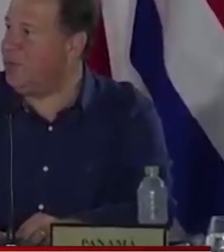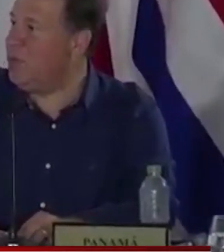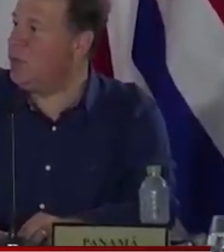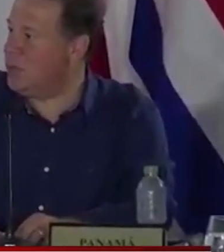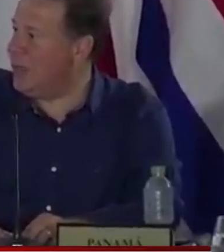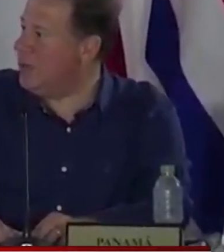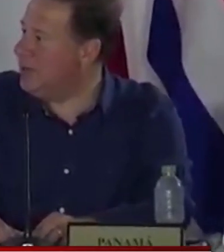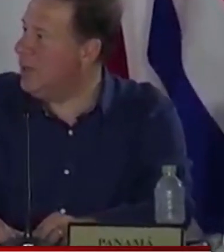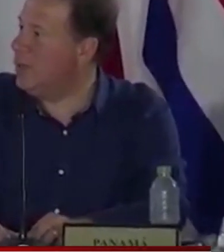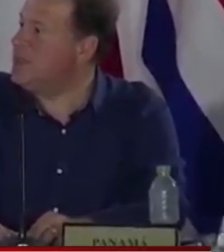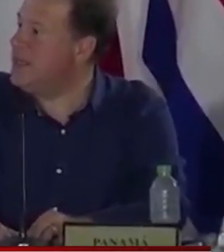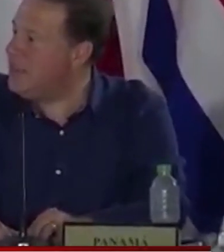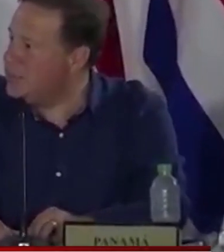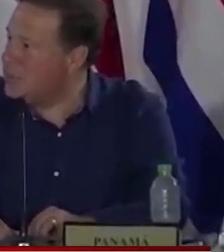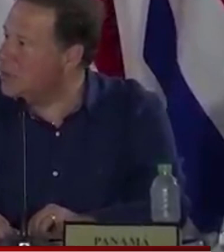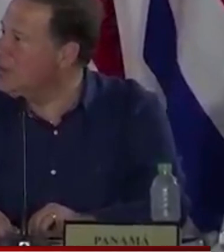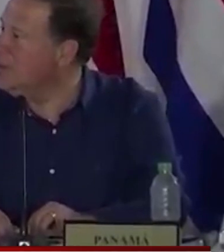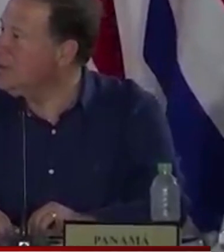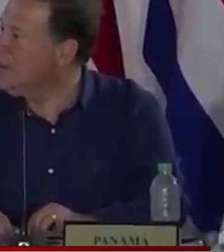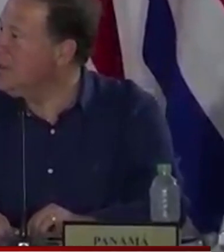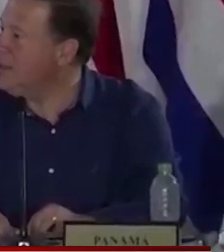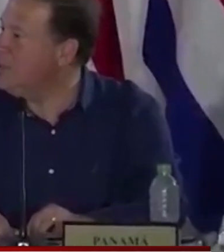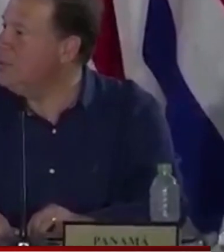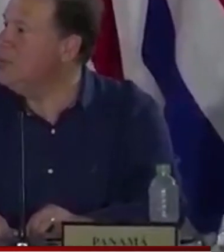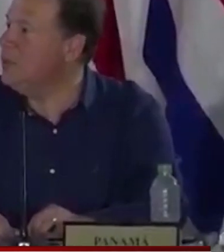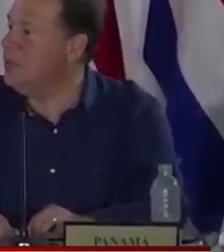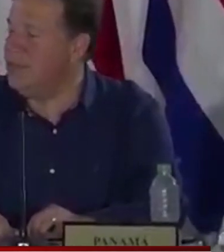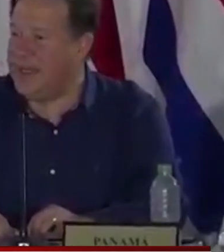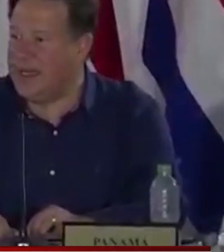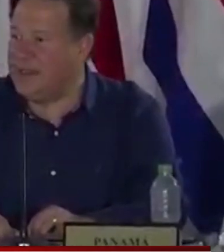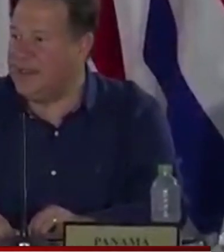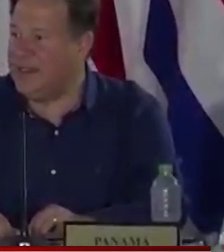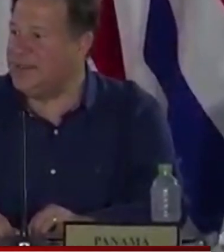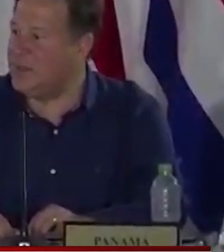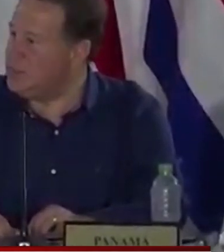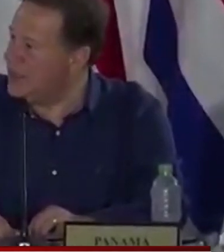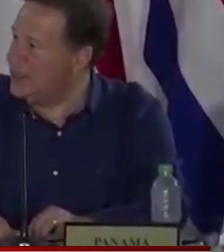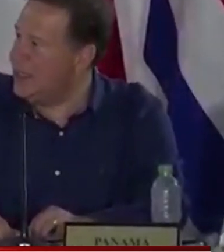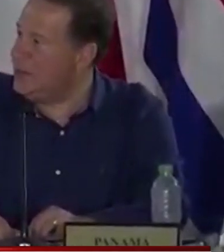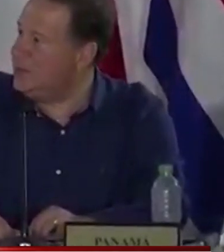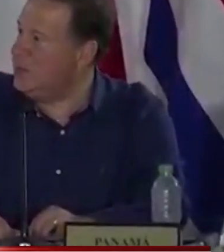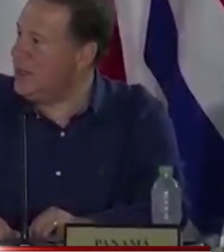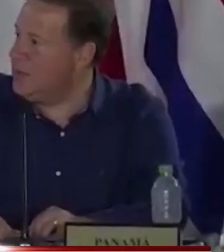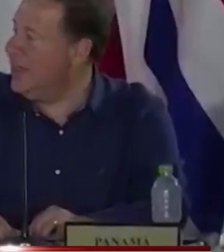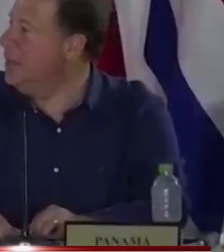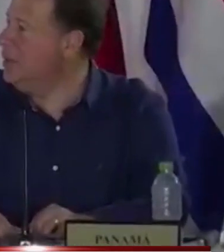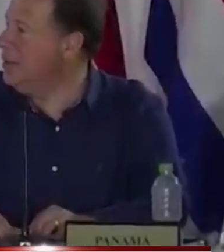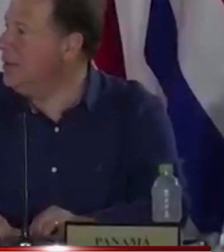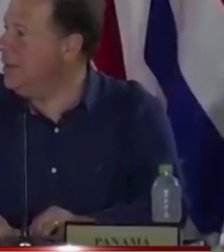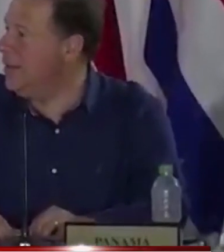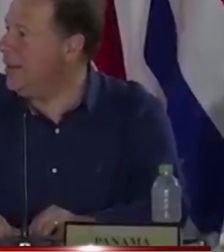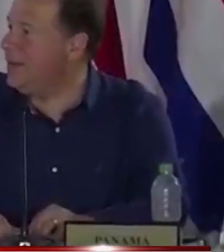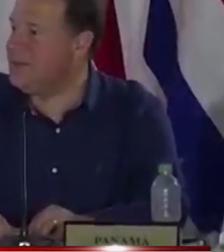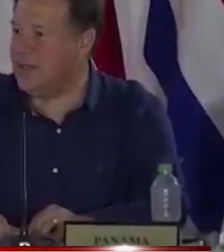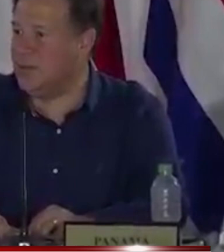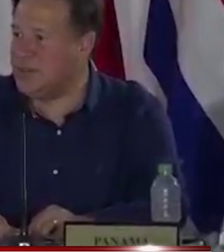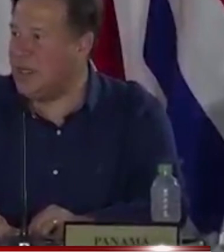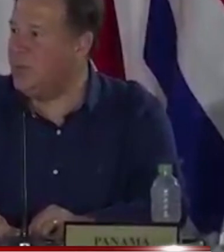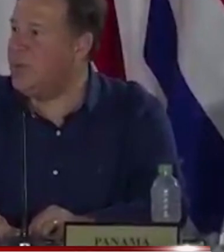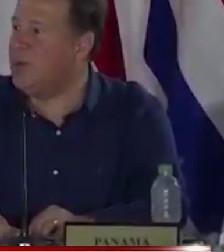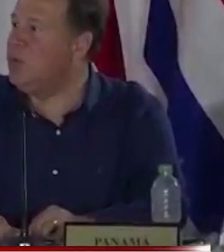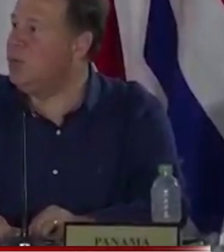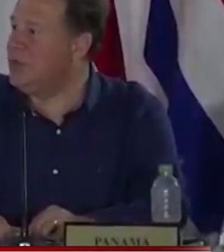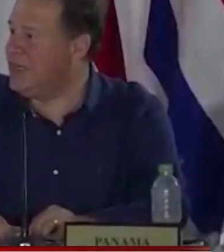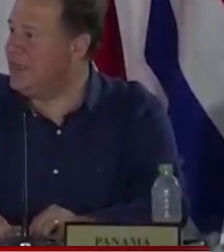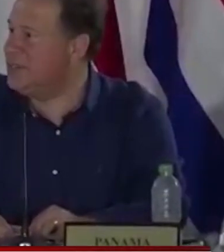través de la operación Flujo Controlado, que le podemos decir al mundo hoy que ningún migrante extracontinental o regional es